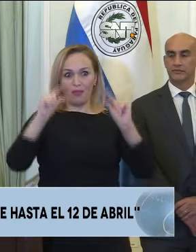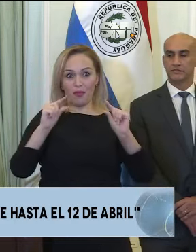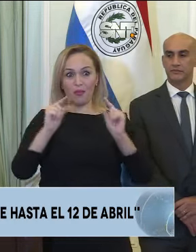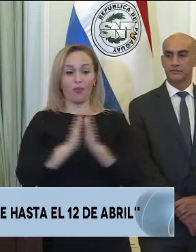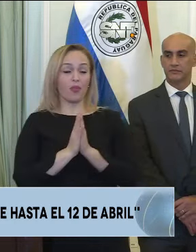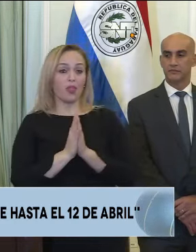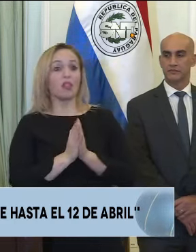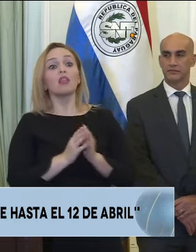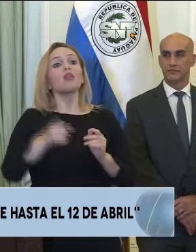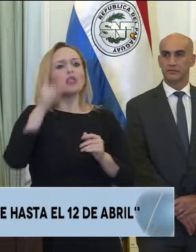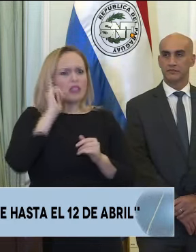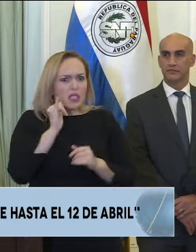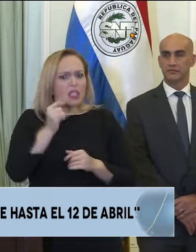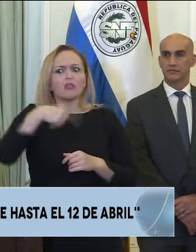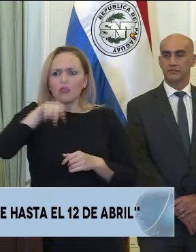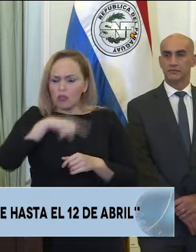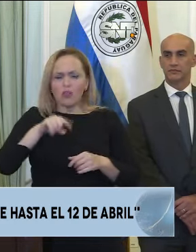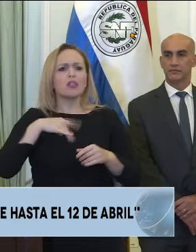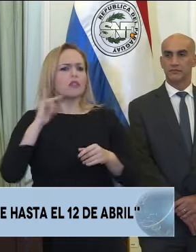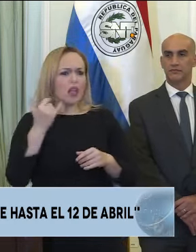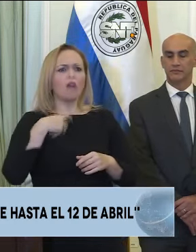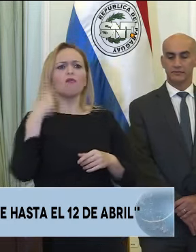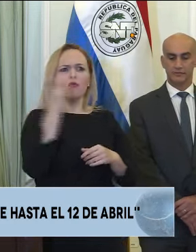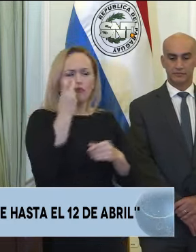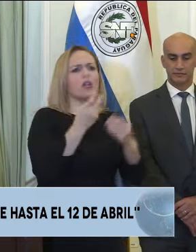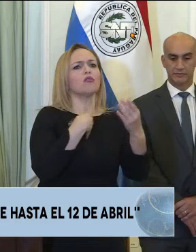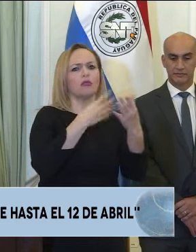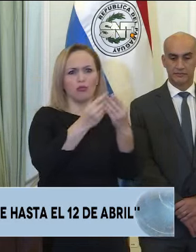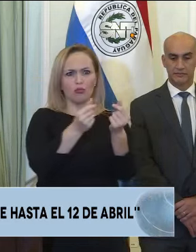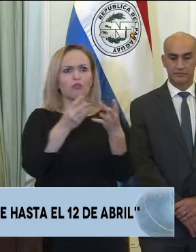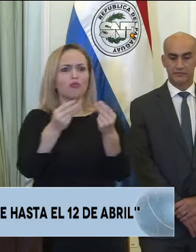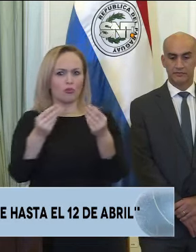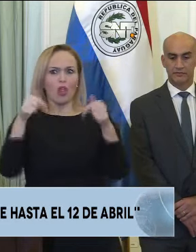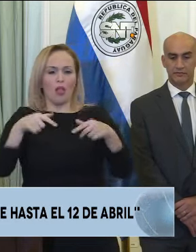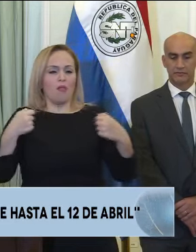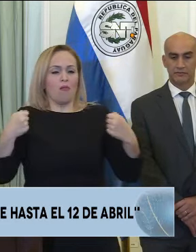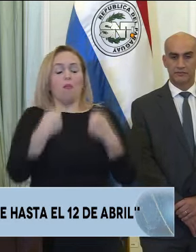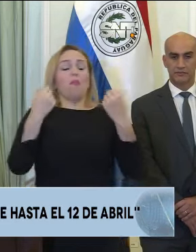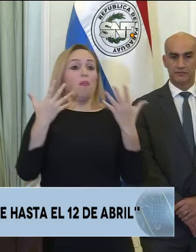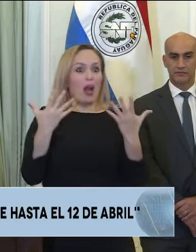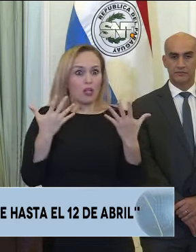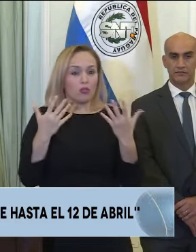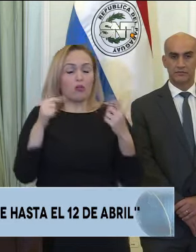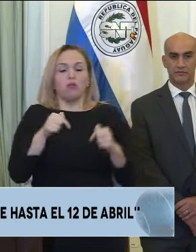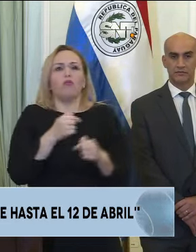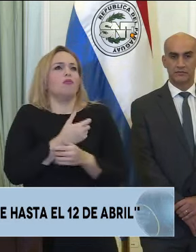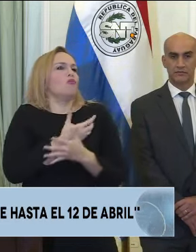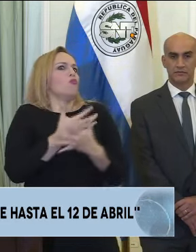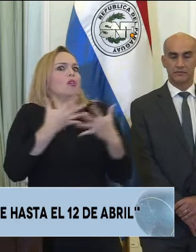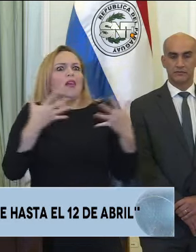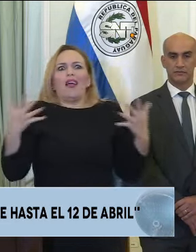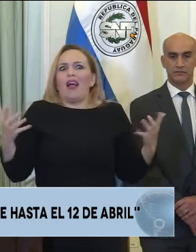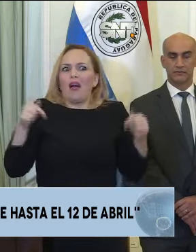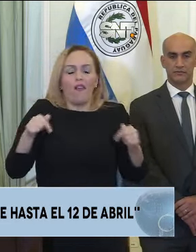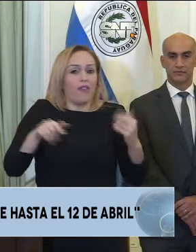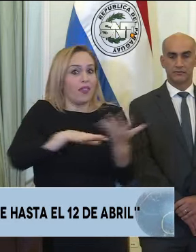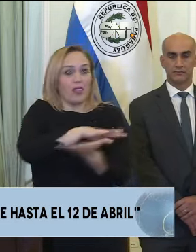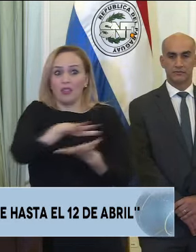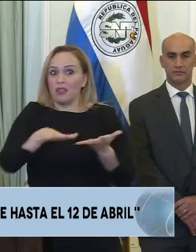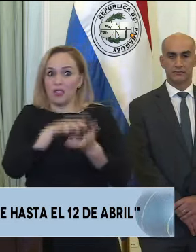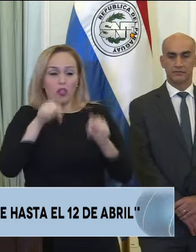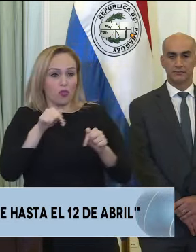decirles si nos estamos ocupando también de la cuestión del impacto que esto tiene. Sabemos que es grande, sabemos que en parte podremos,